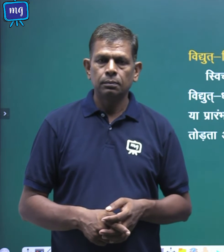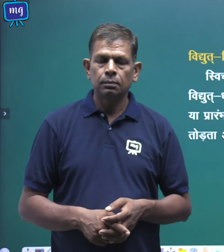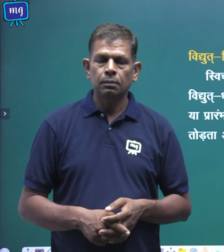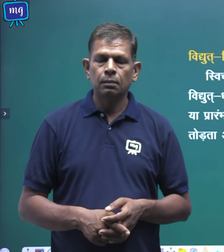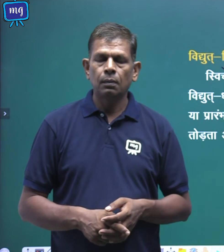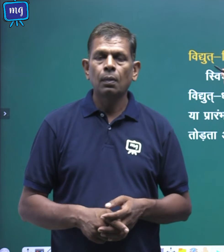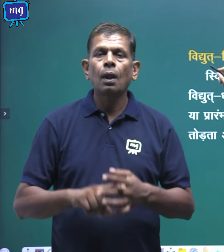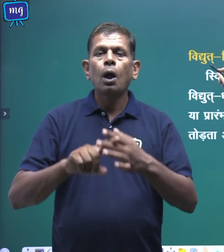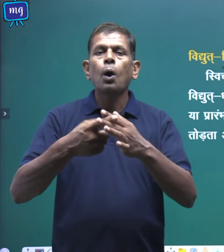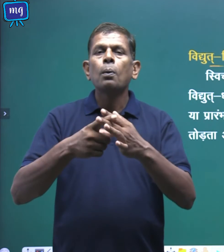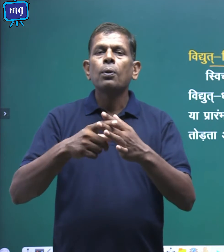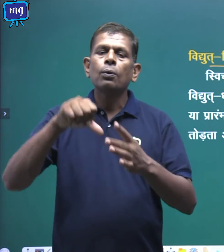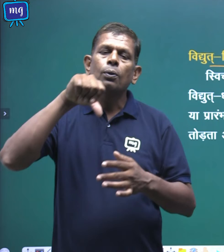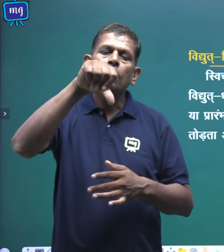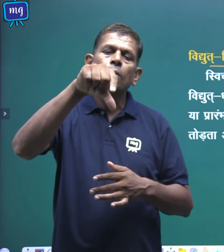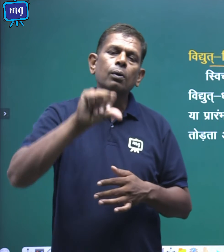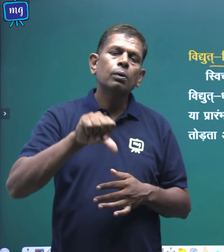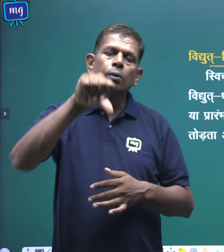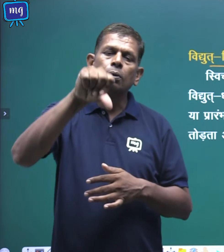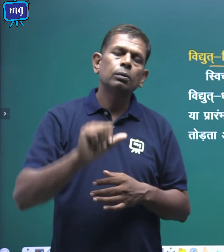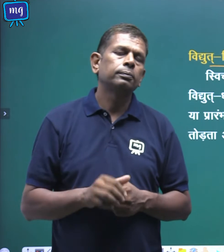विद्युत स्विच।